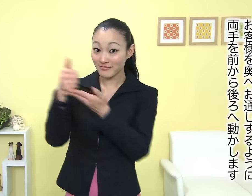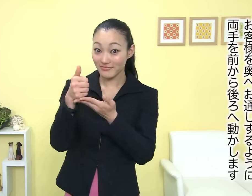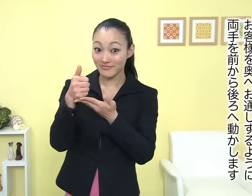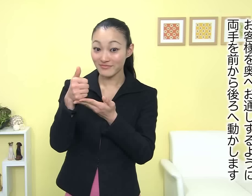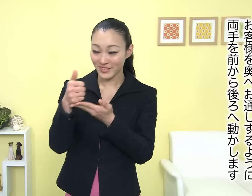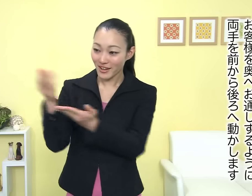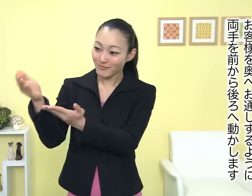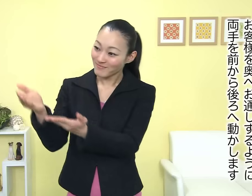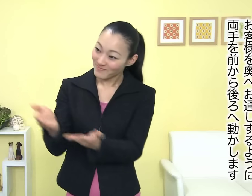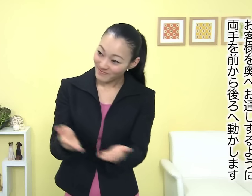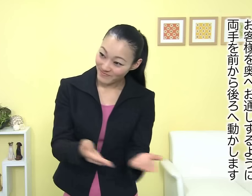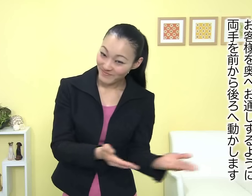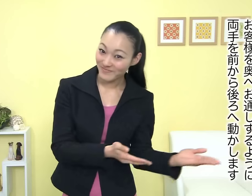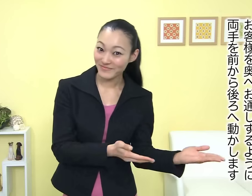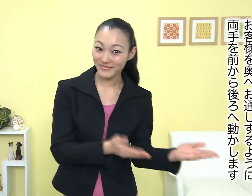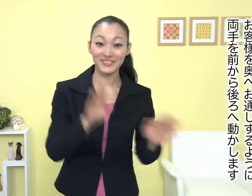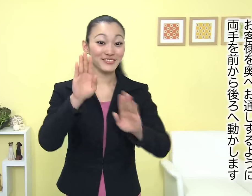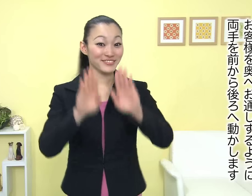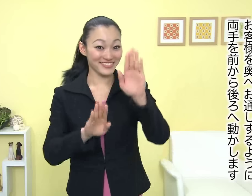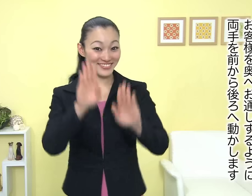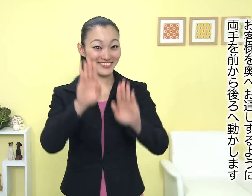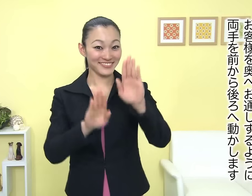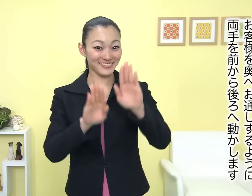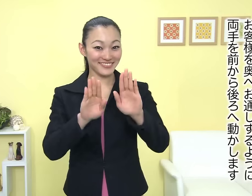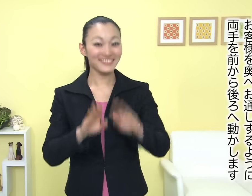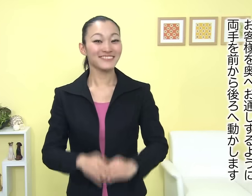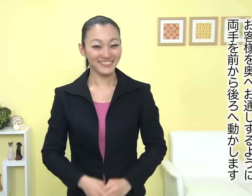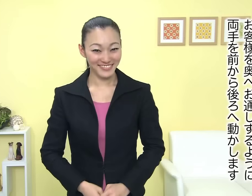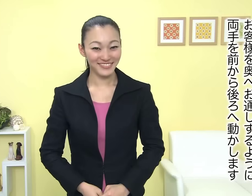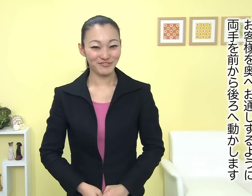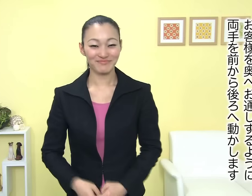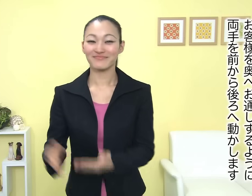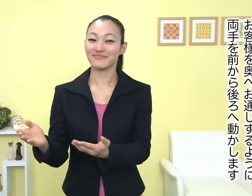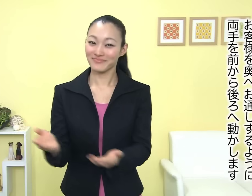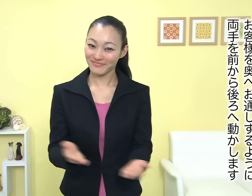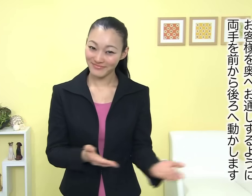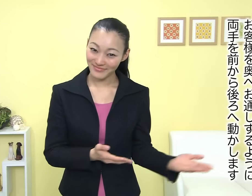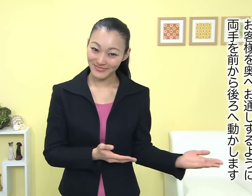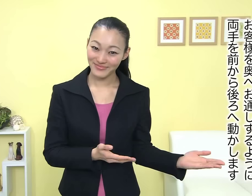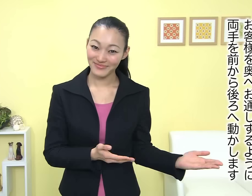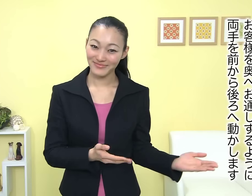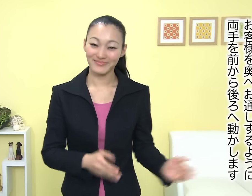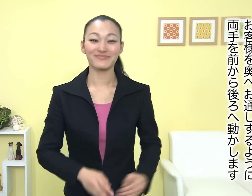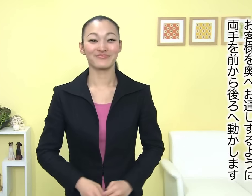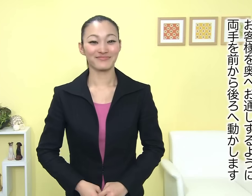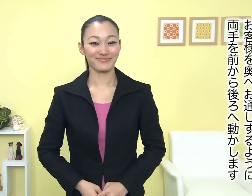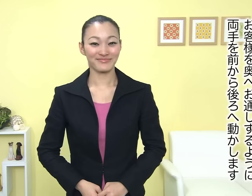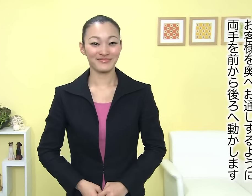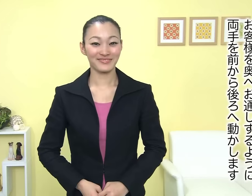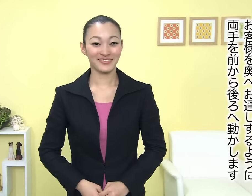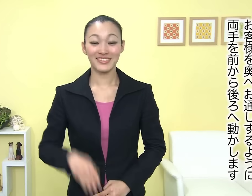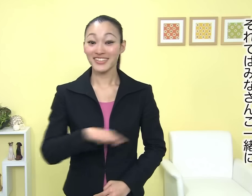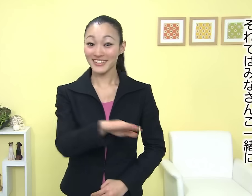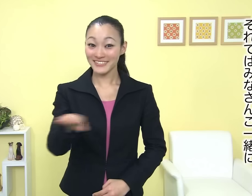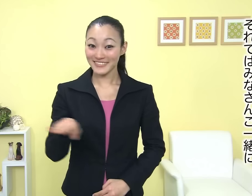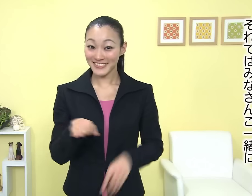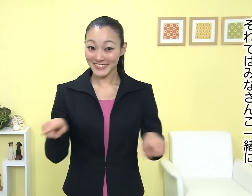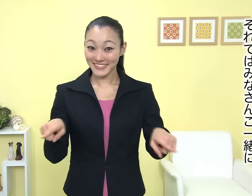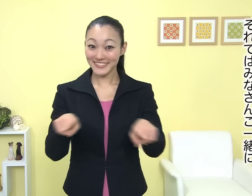お客様を奥へお通しするように両手を前から後ろへ動かします。それでは皆さん